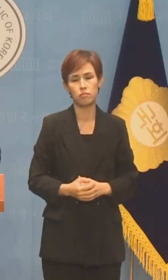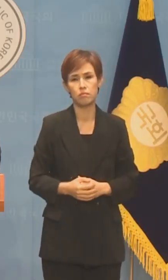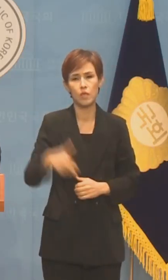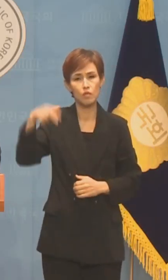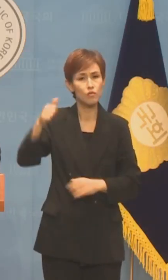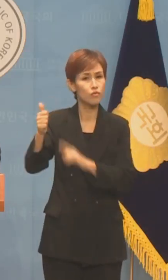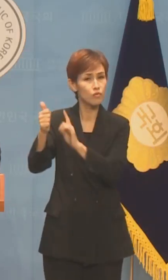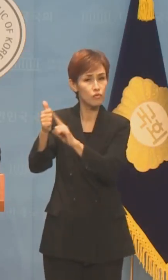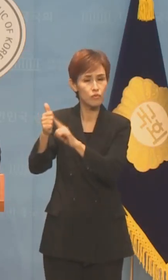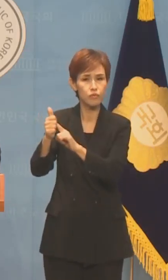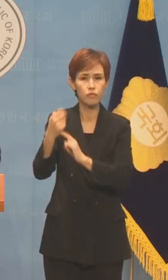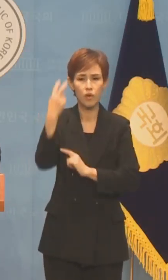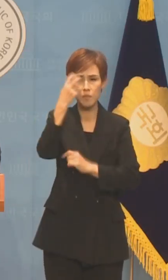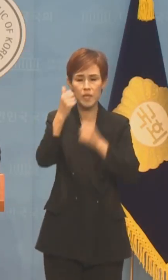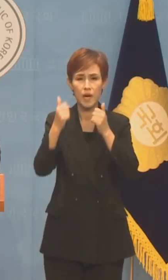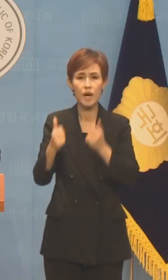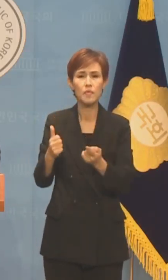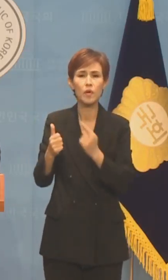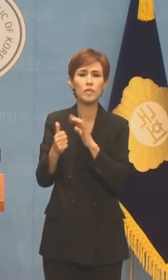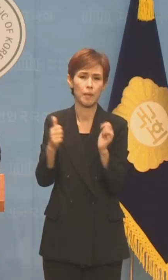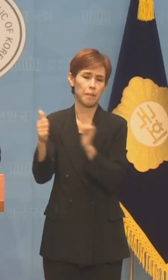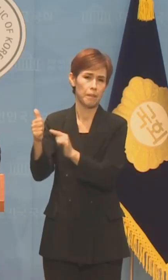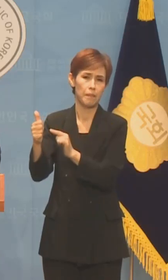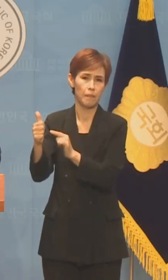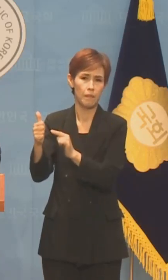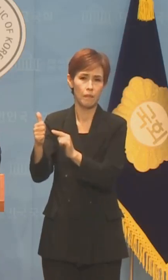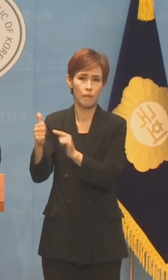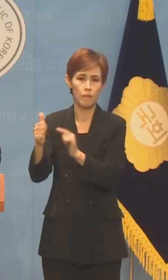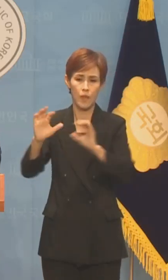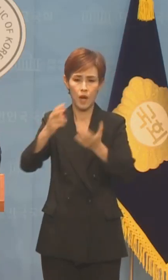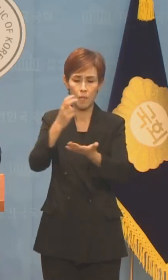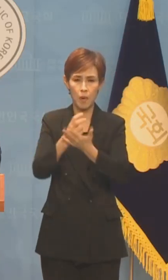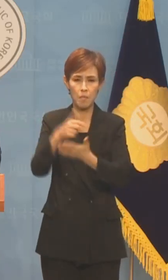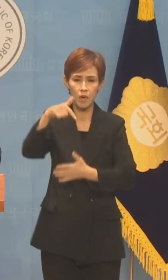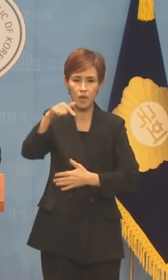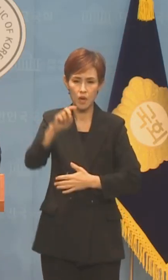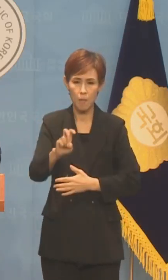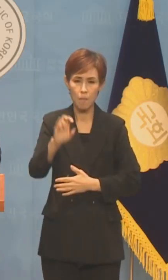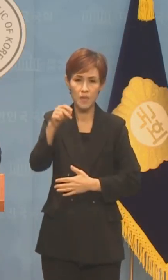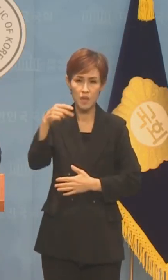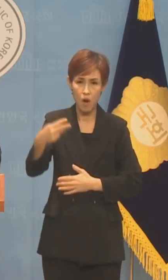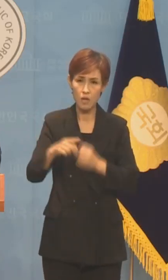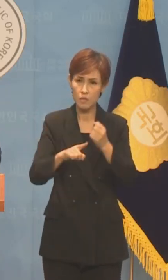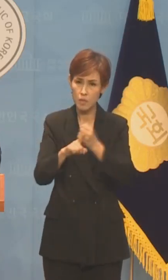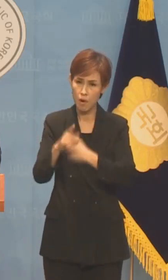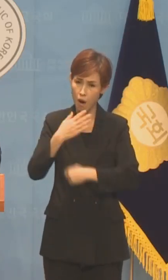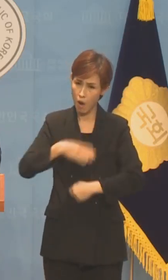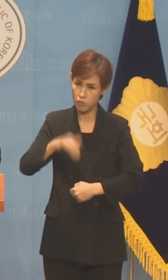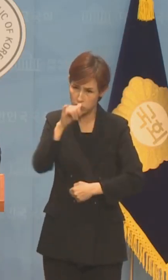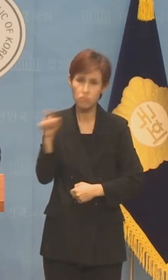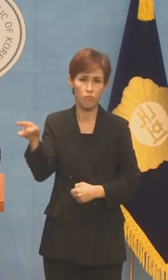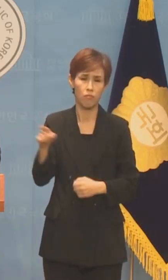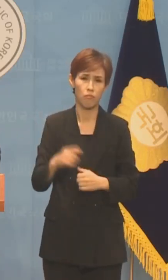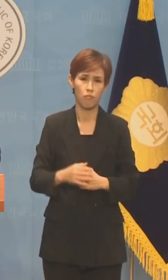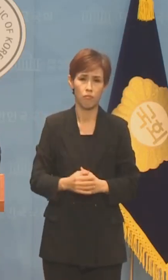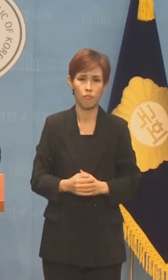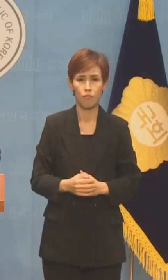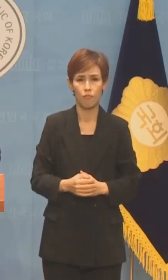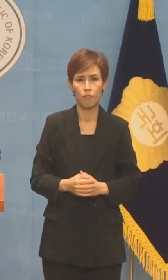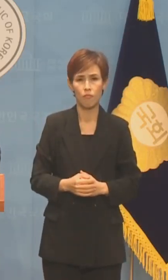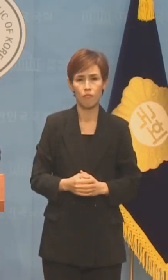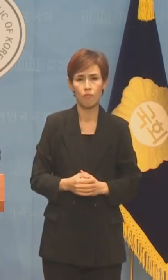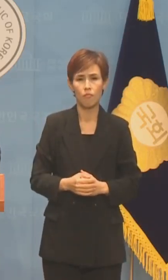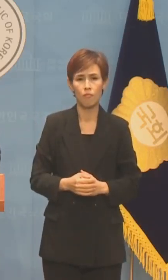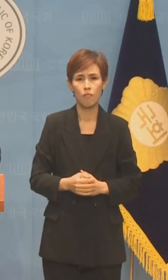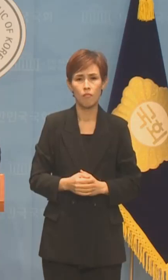주진우 의원은 검사 출신 법조인으로서 헌법상 검열의 의미에 대해서 잘 알고 있는 사람입니다.